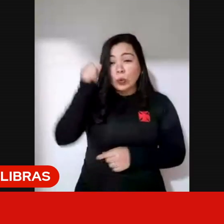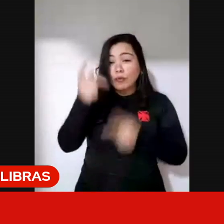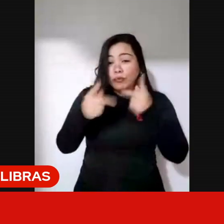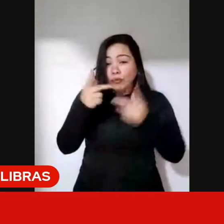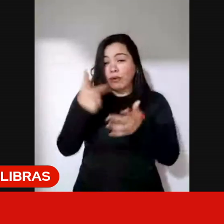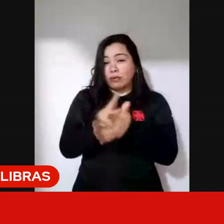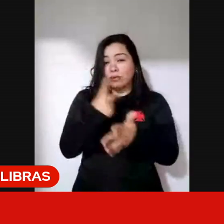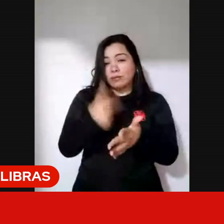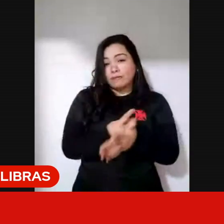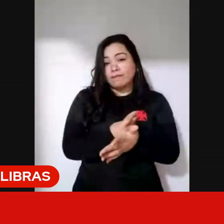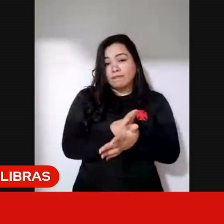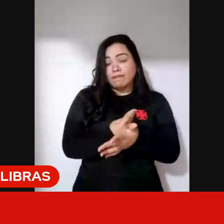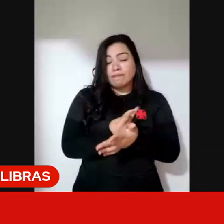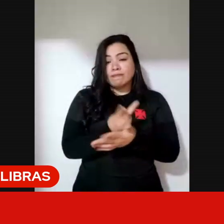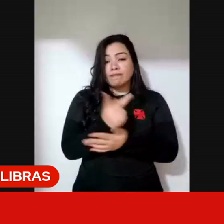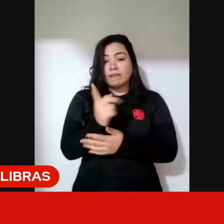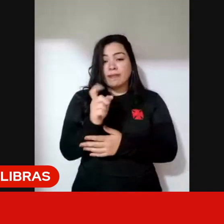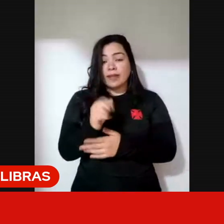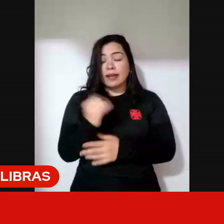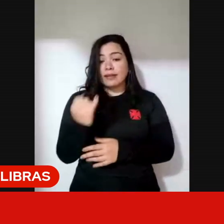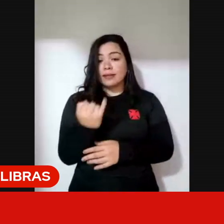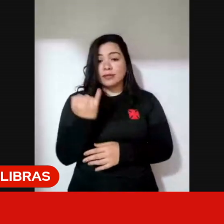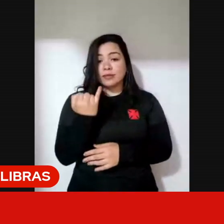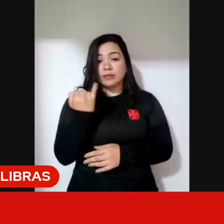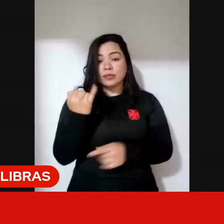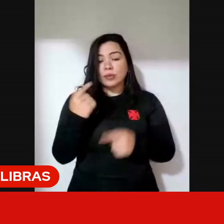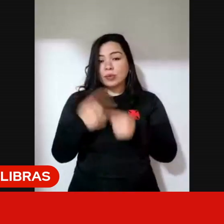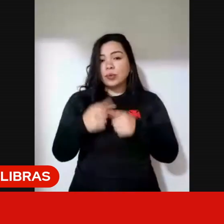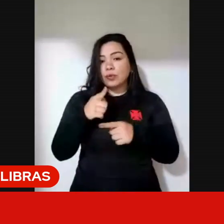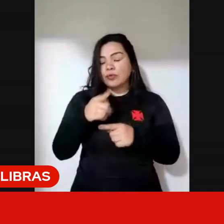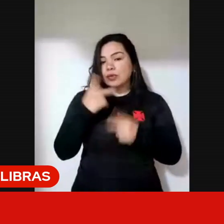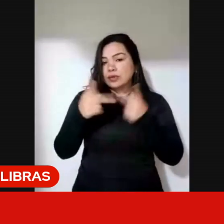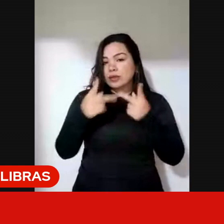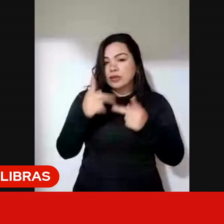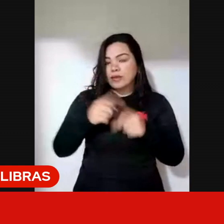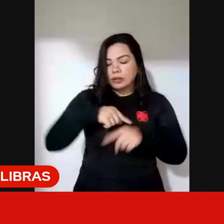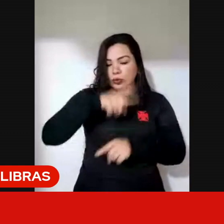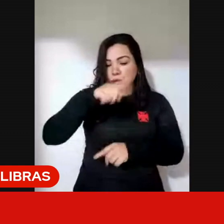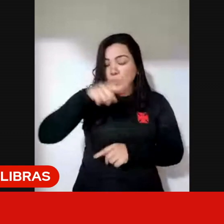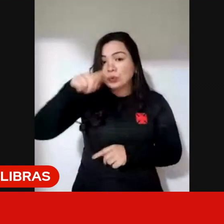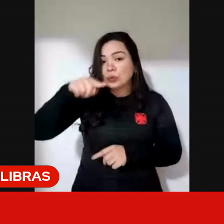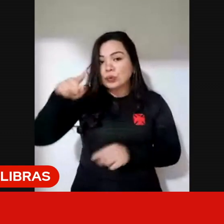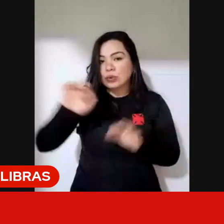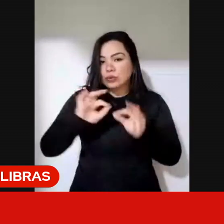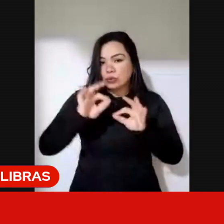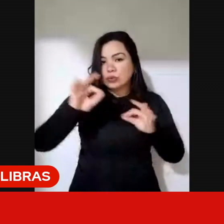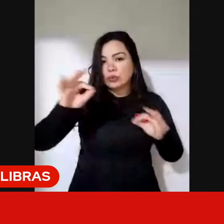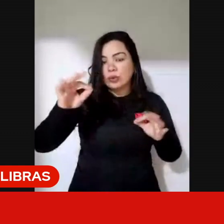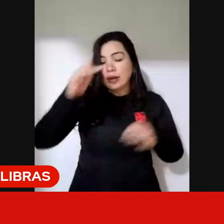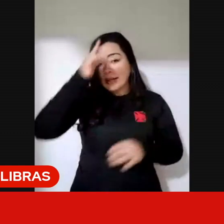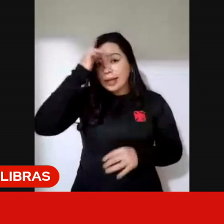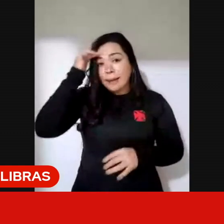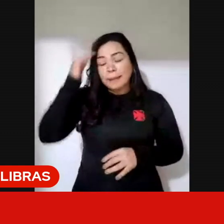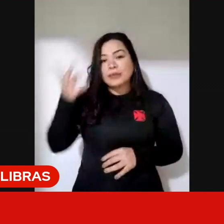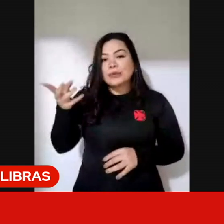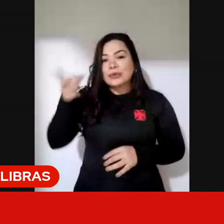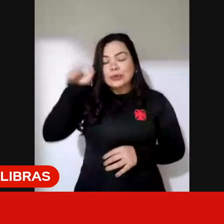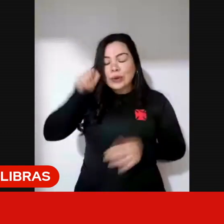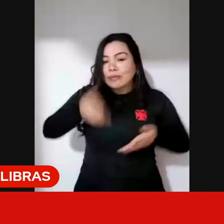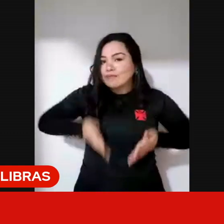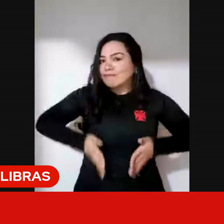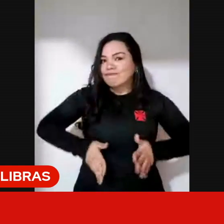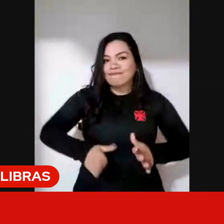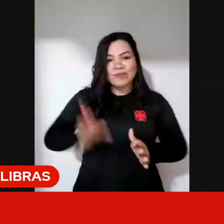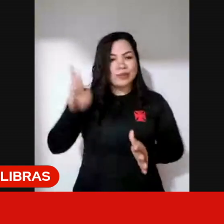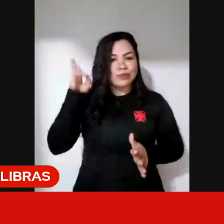né? E como você disse, tem vários níveis. E pessoas que não nasceram surdas